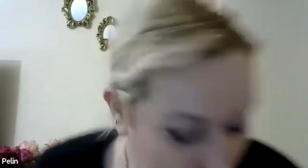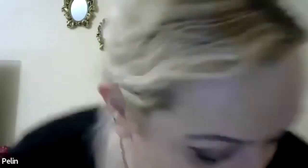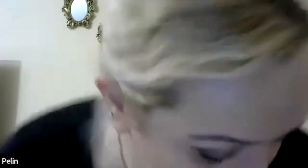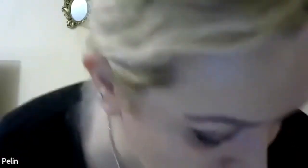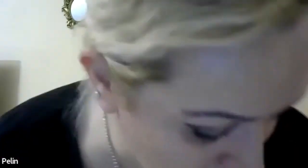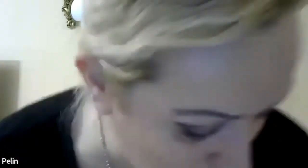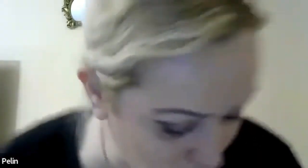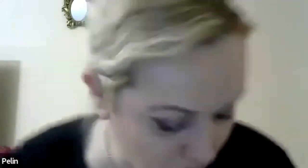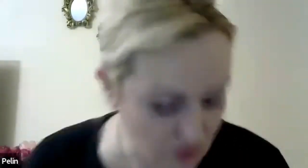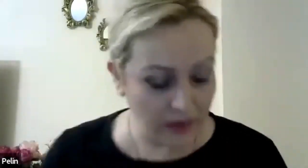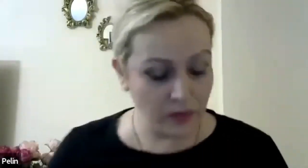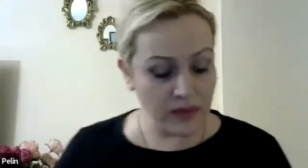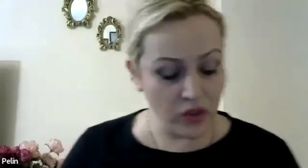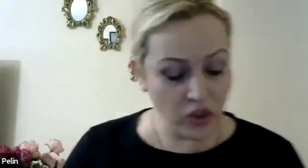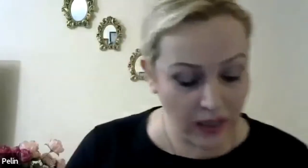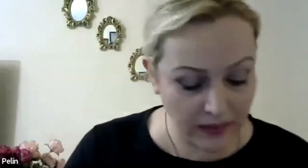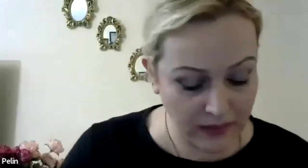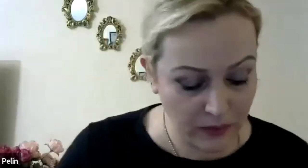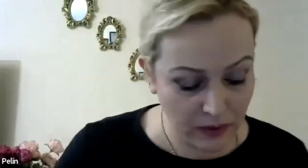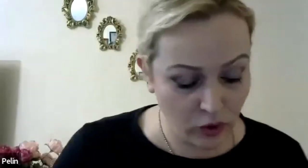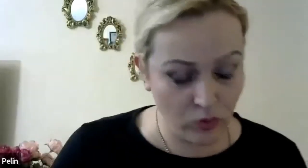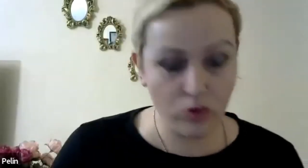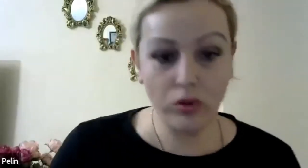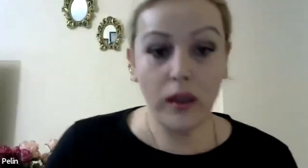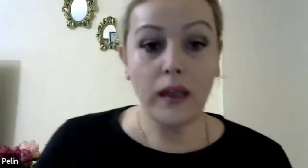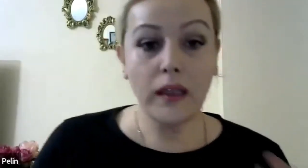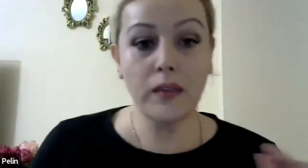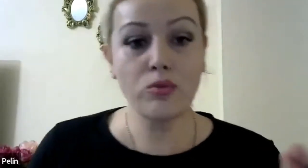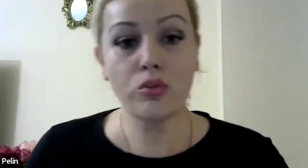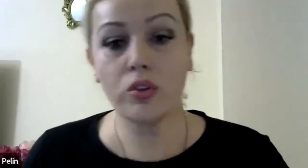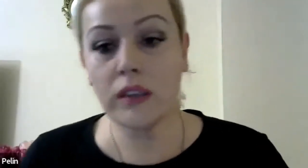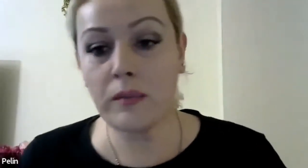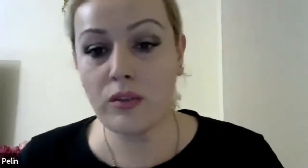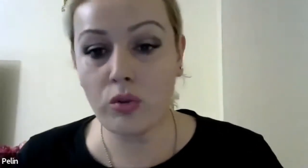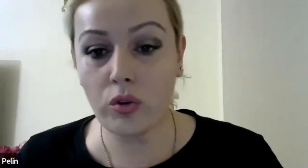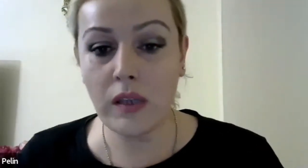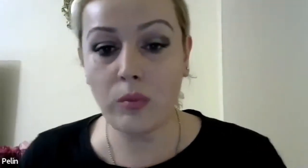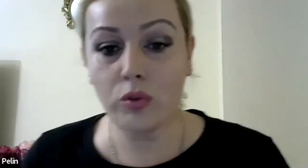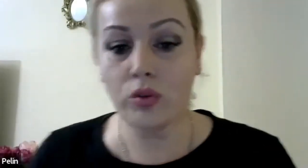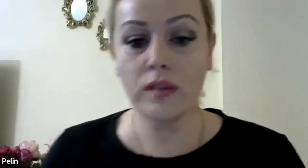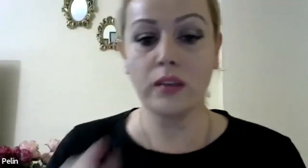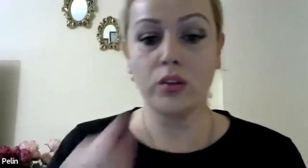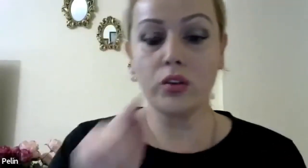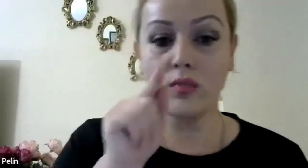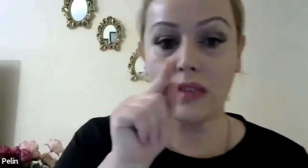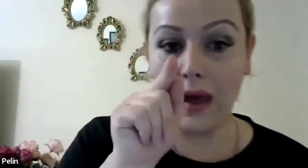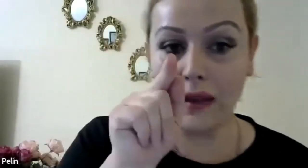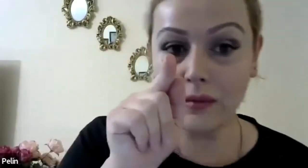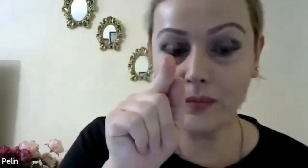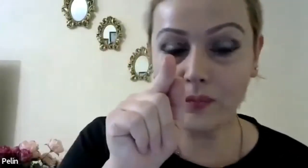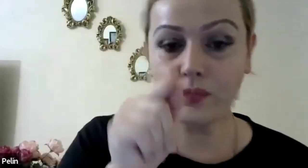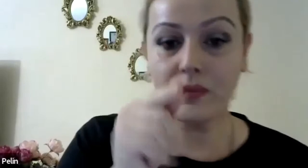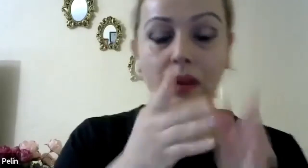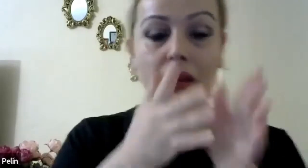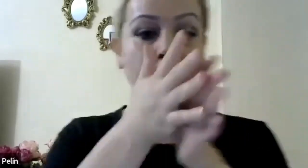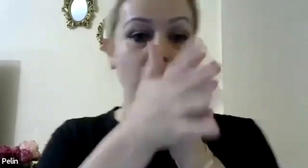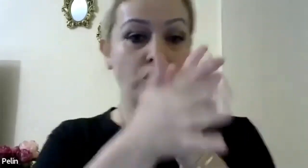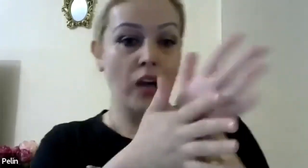Şimdi diğer bir işaretimiz işaret dili biliyor musun? Yine bu soruyu kime soruyorsam onu gösteriyorum. Sen